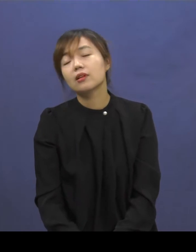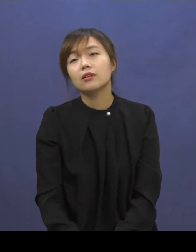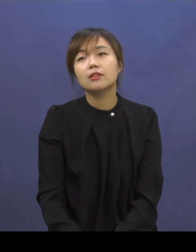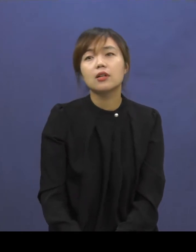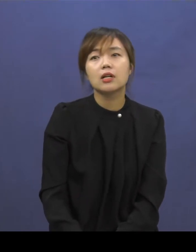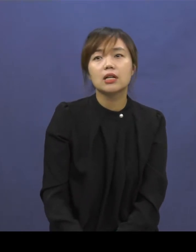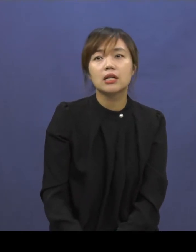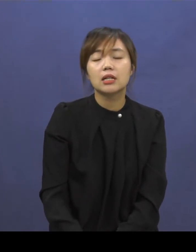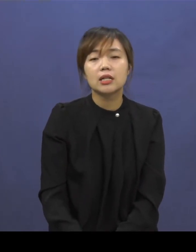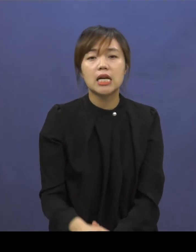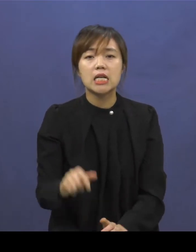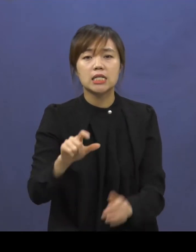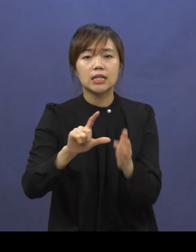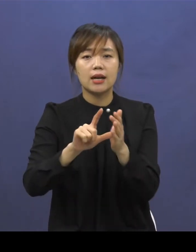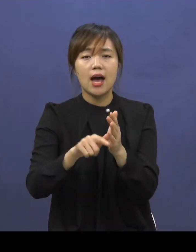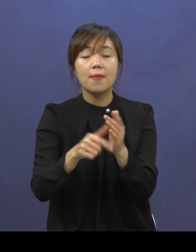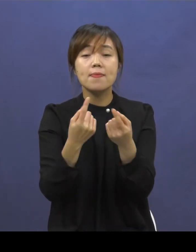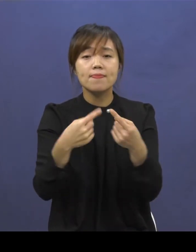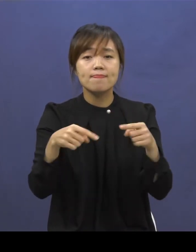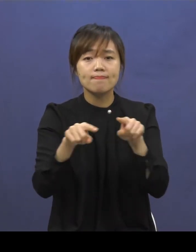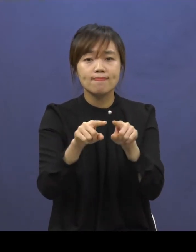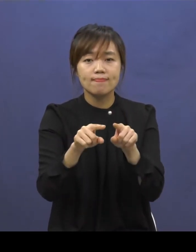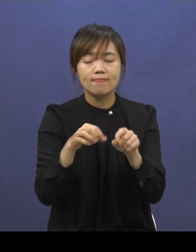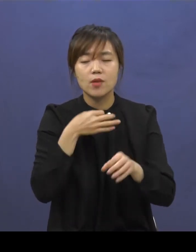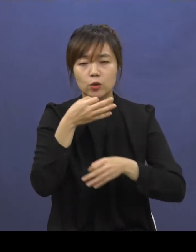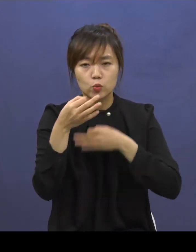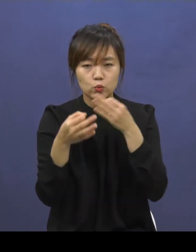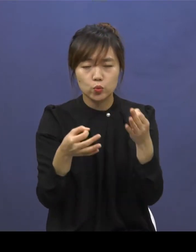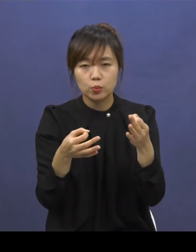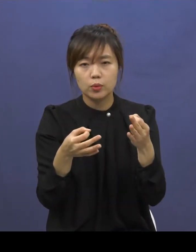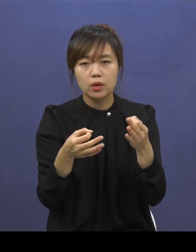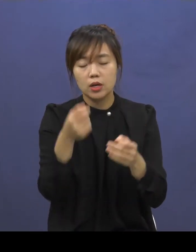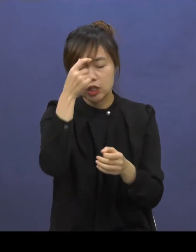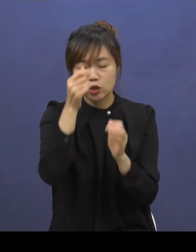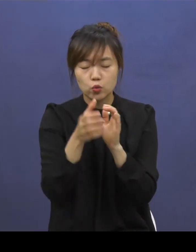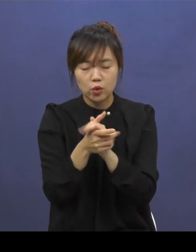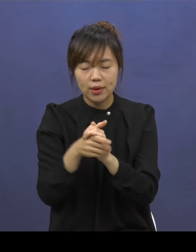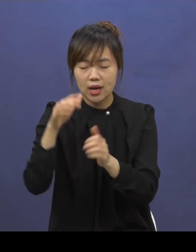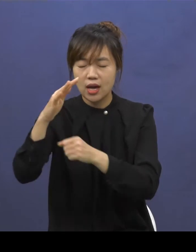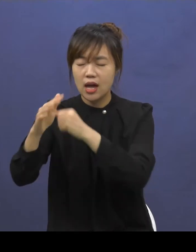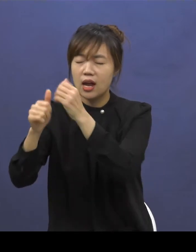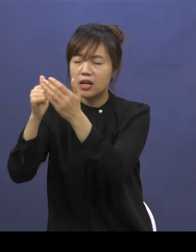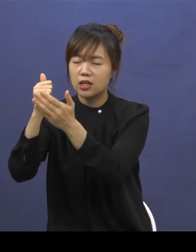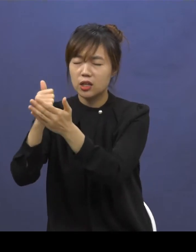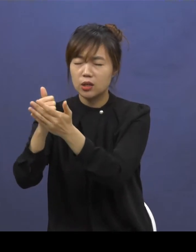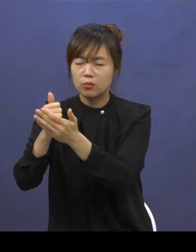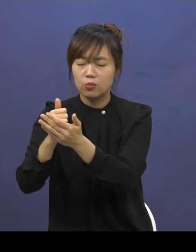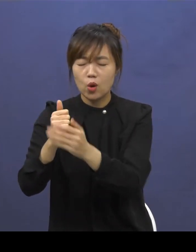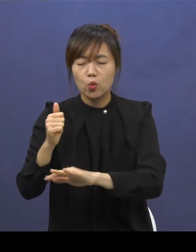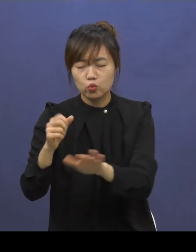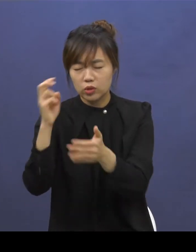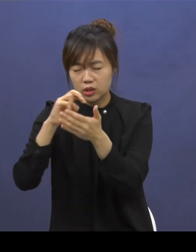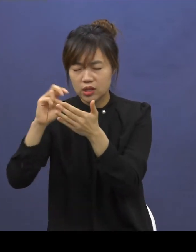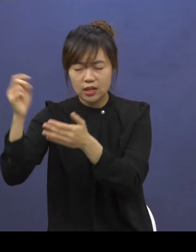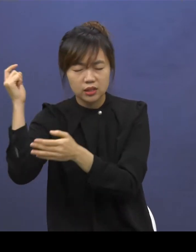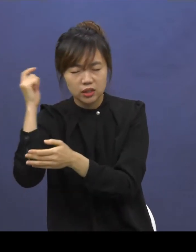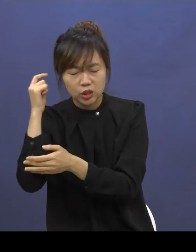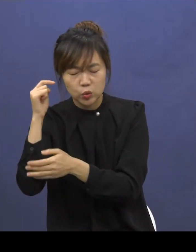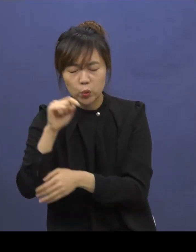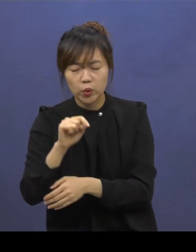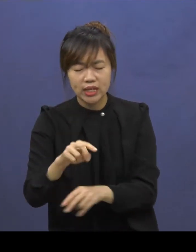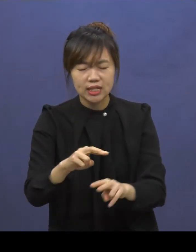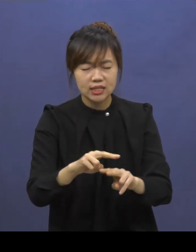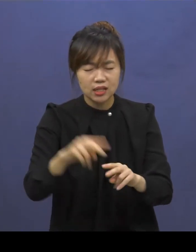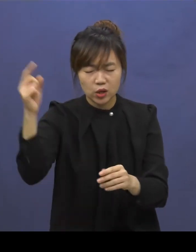시간에 다 함께 통성으로 기도하며 주님 앞에 나아가기 원합니다. 하나님, 우리의 찬양을 들으사 이 자리에 임재하여 주시옵소서. 주님